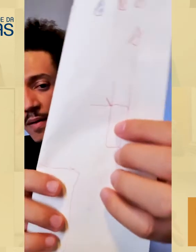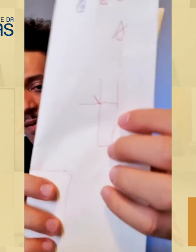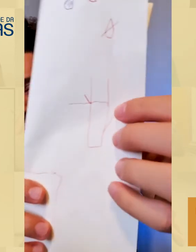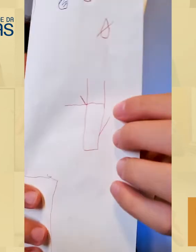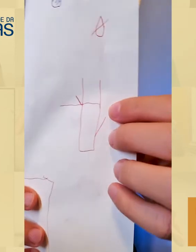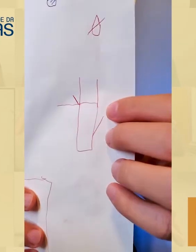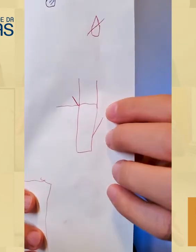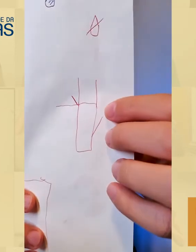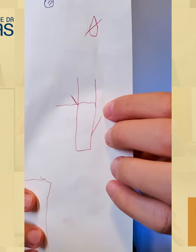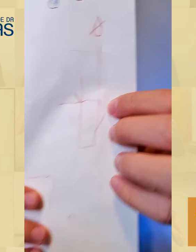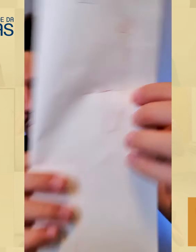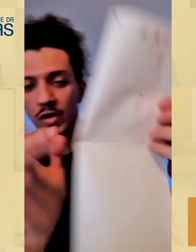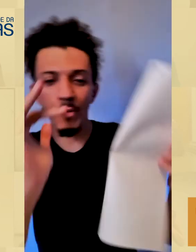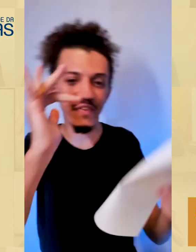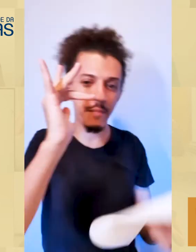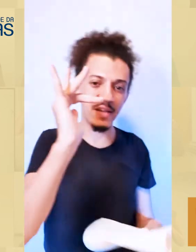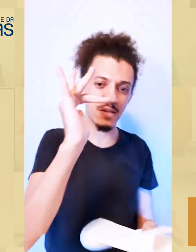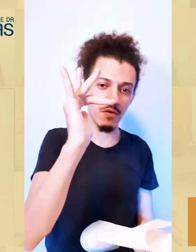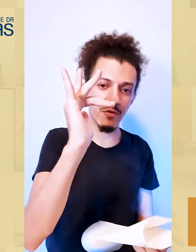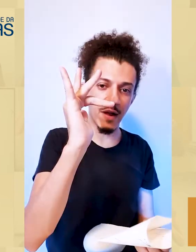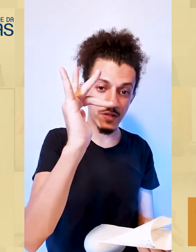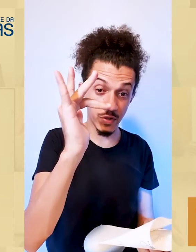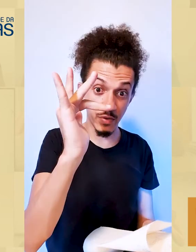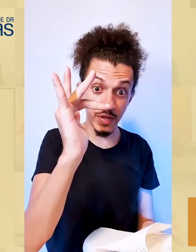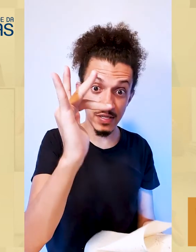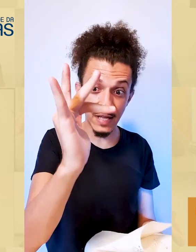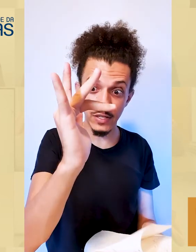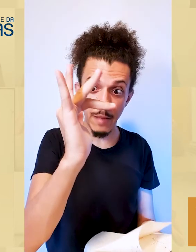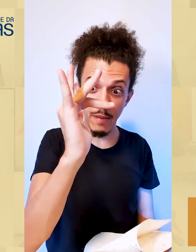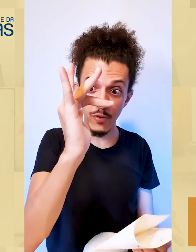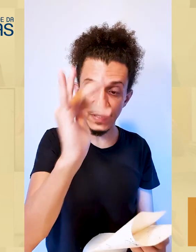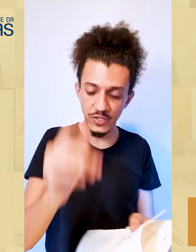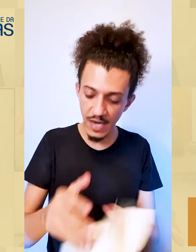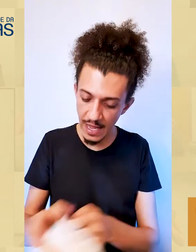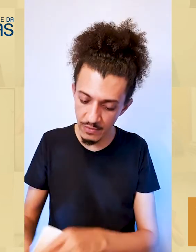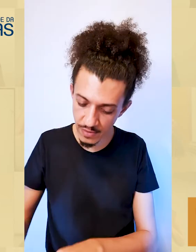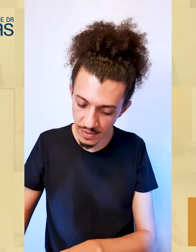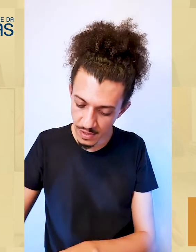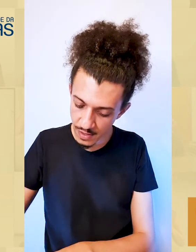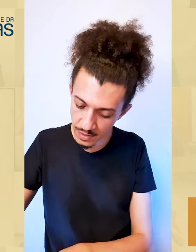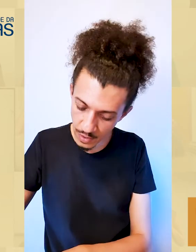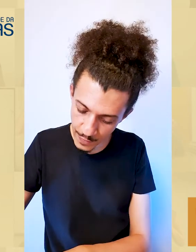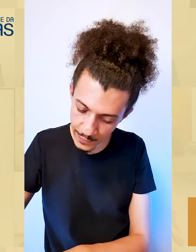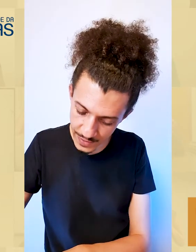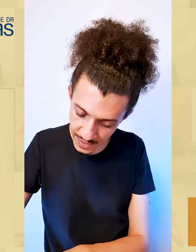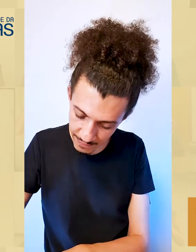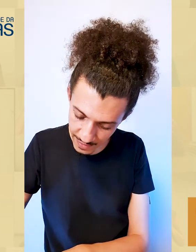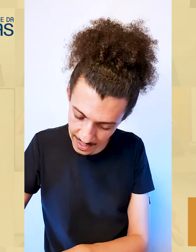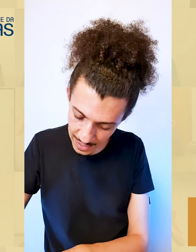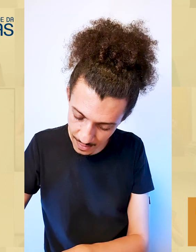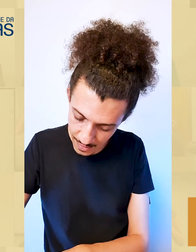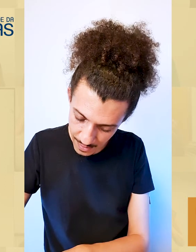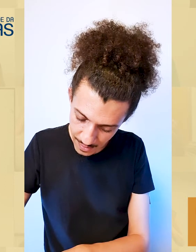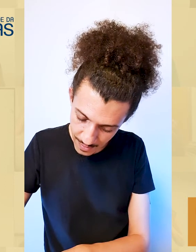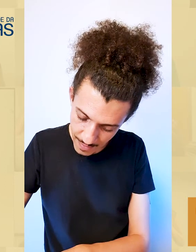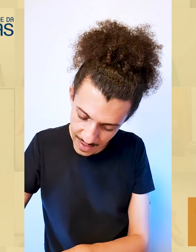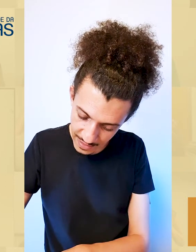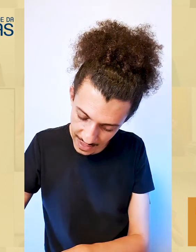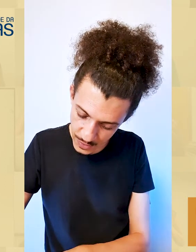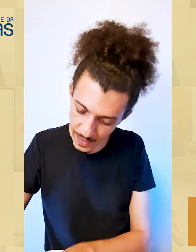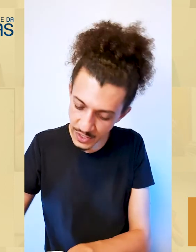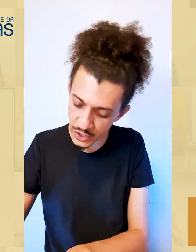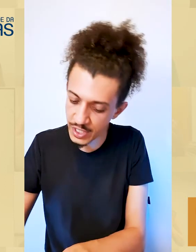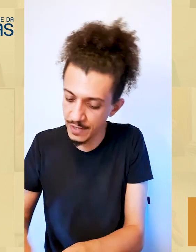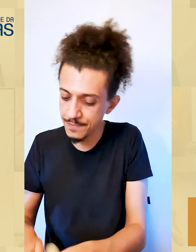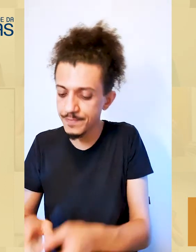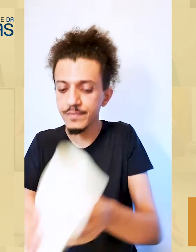Percebe? Só que, obviamente, essa configuração de mão aqui a minha mão está de lado, então eu vou escrever ela